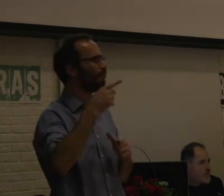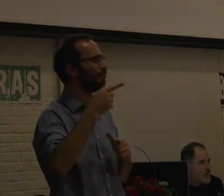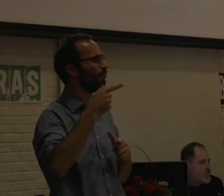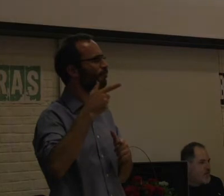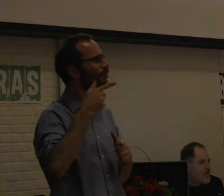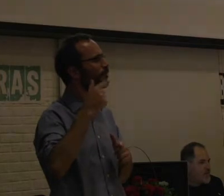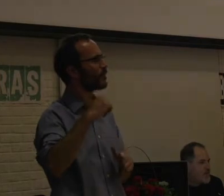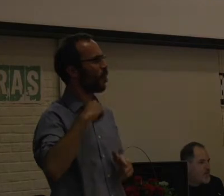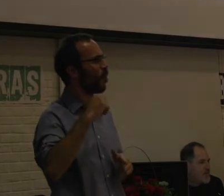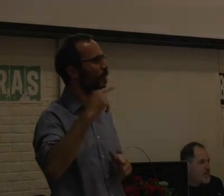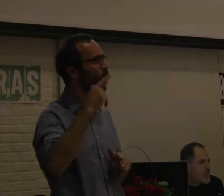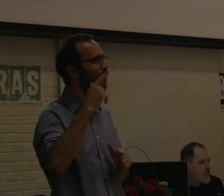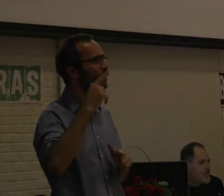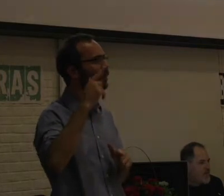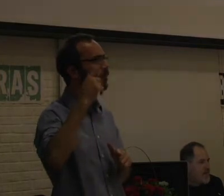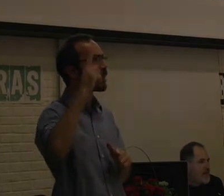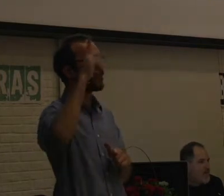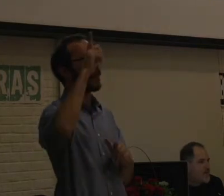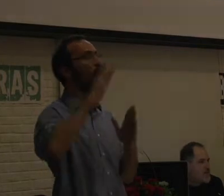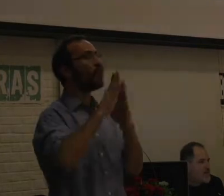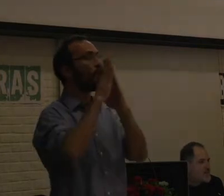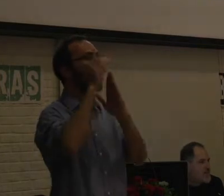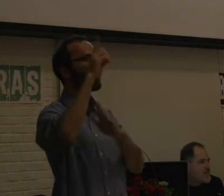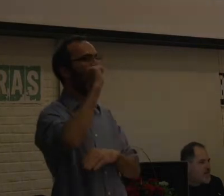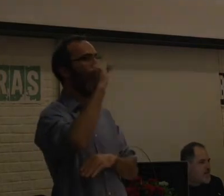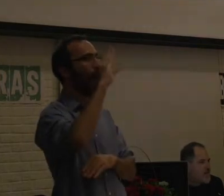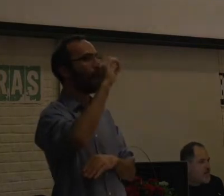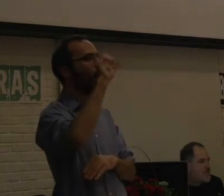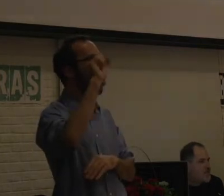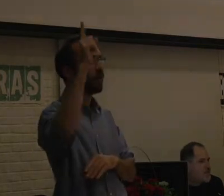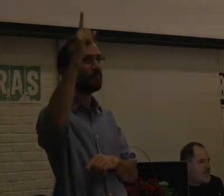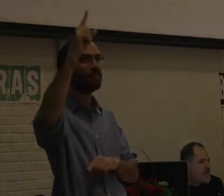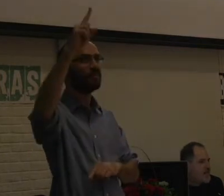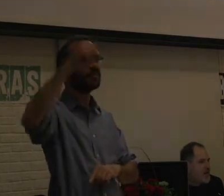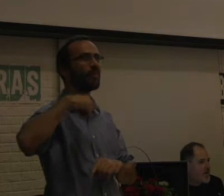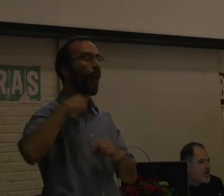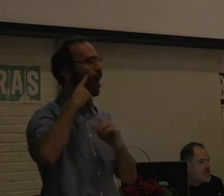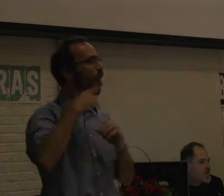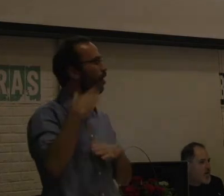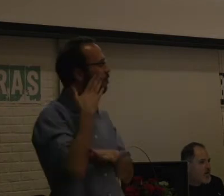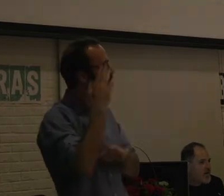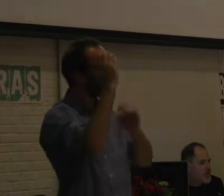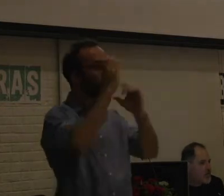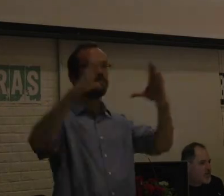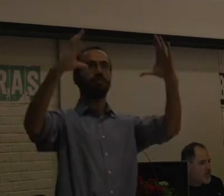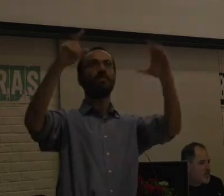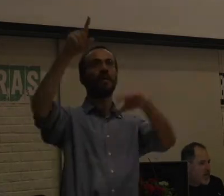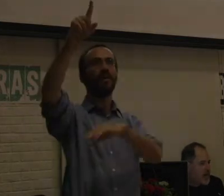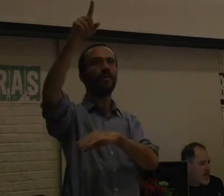tuvo una revelación por parte de Apolo y le dijo, debes marchar con tu madre, que se llamaba Manto, y ahora